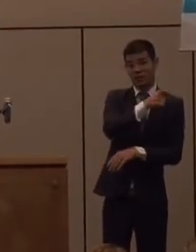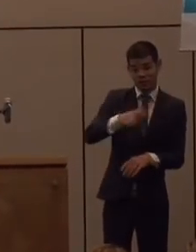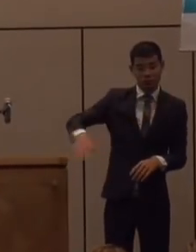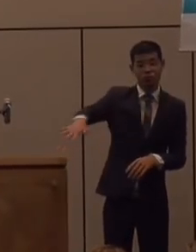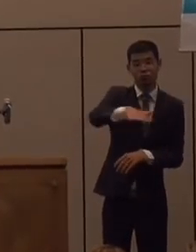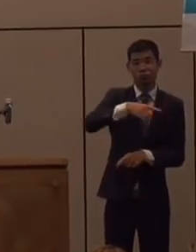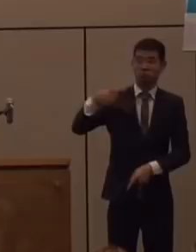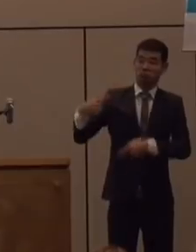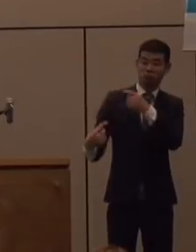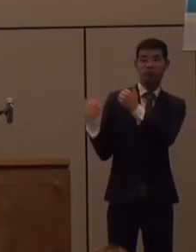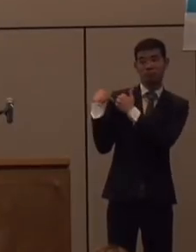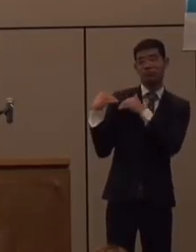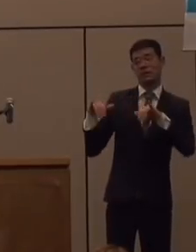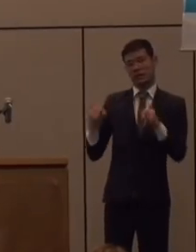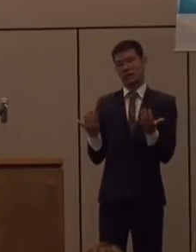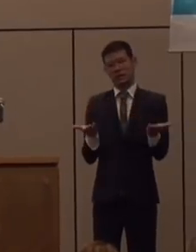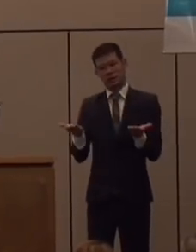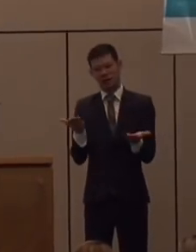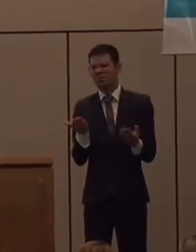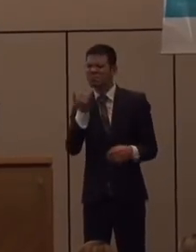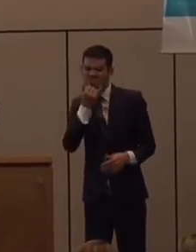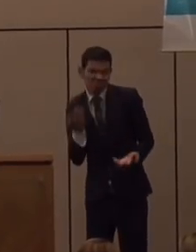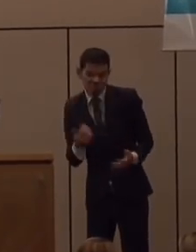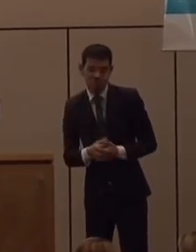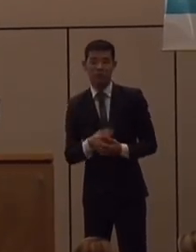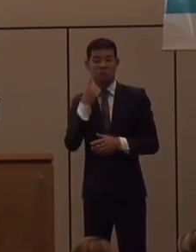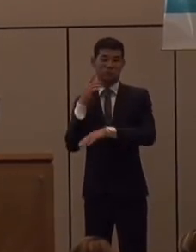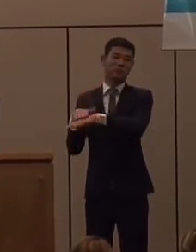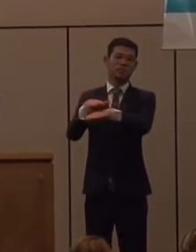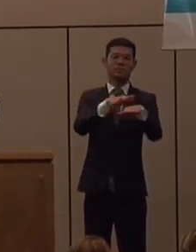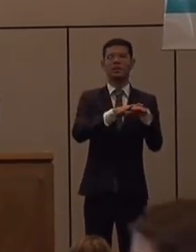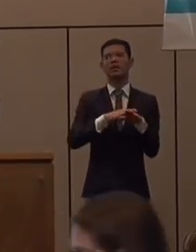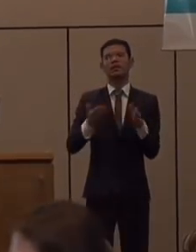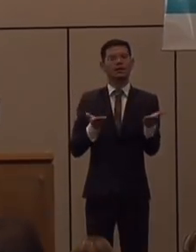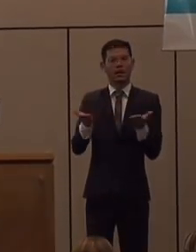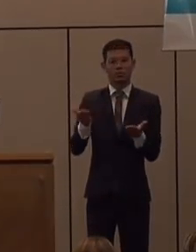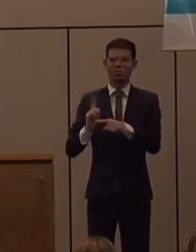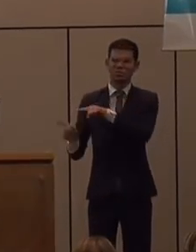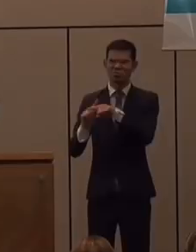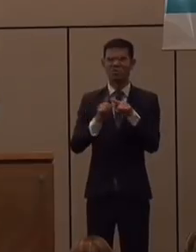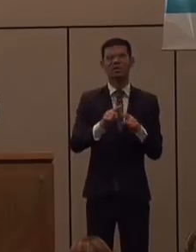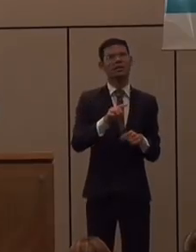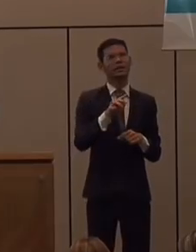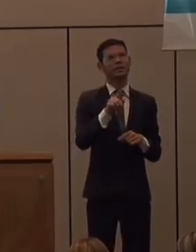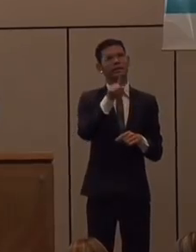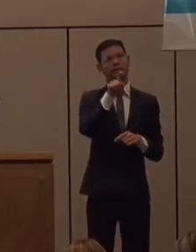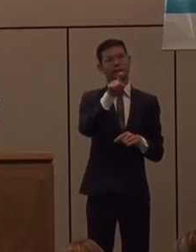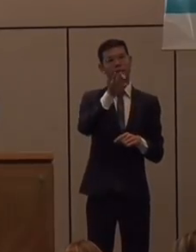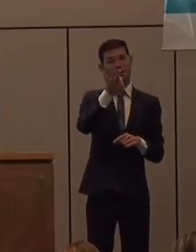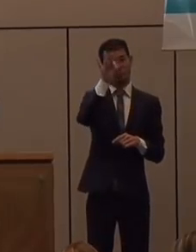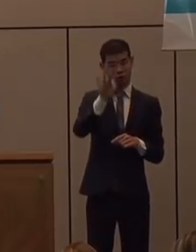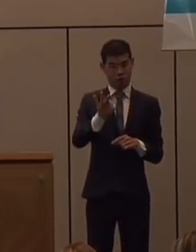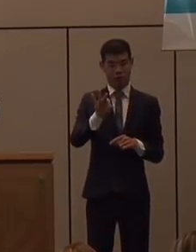hecho en servicios bueno ministra en servicios tenemos cifras solamente hasta junio de este año tres mil 900 millones con un incremento del 6% frente al